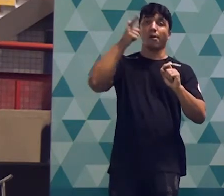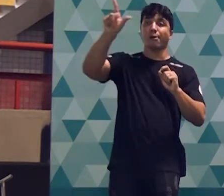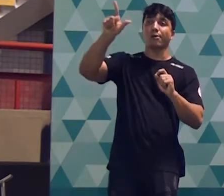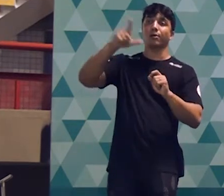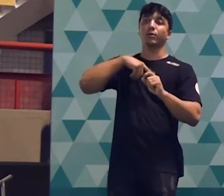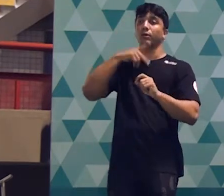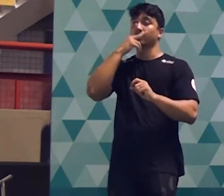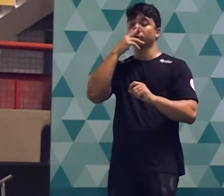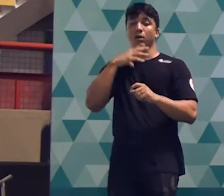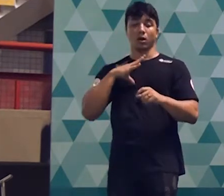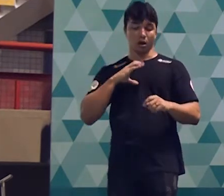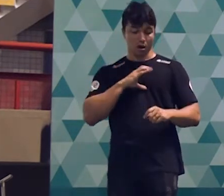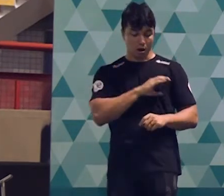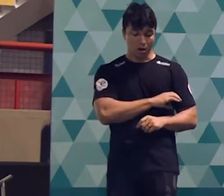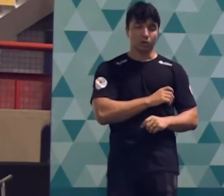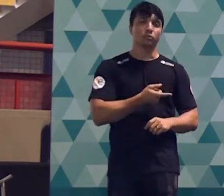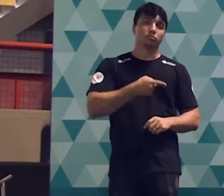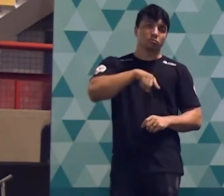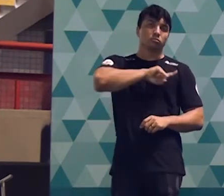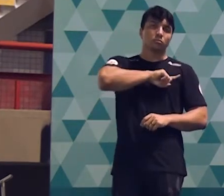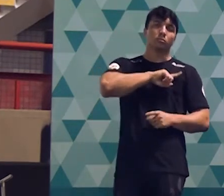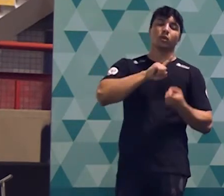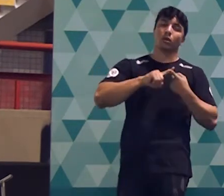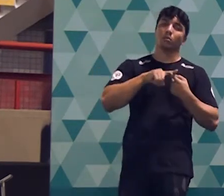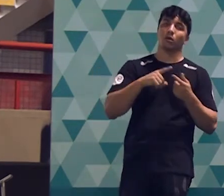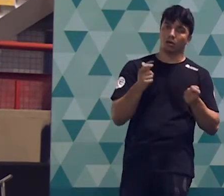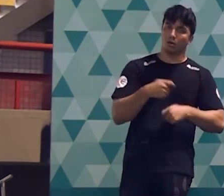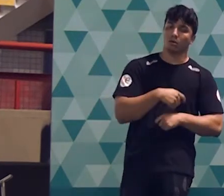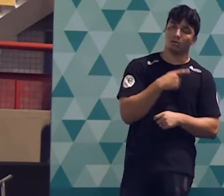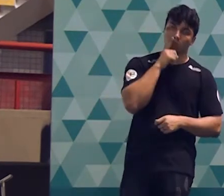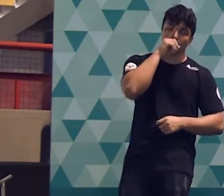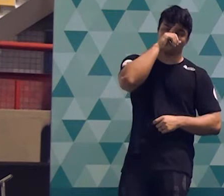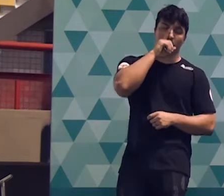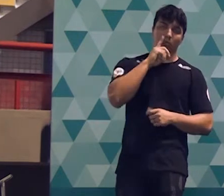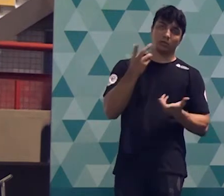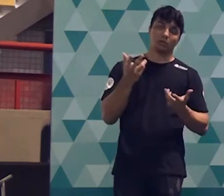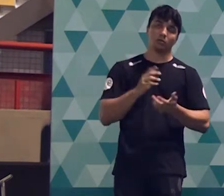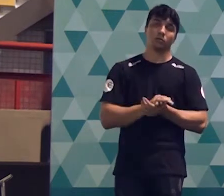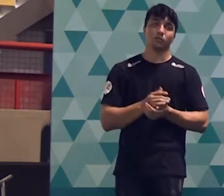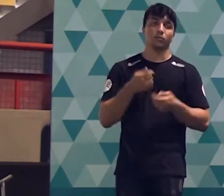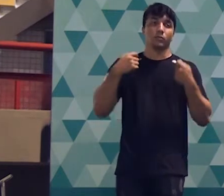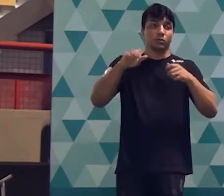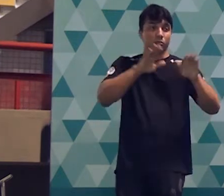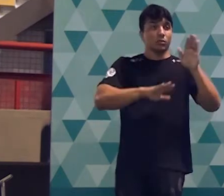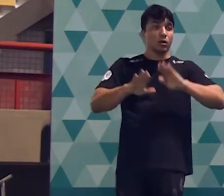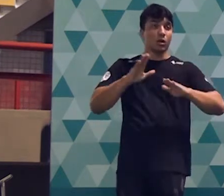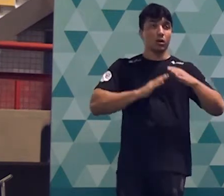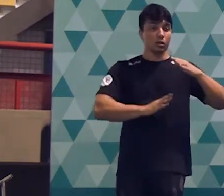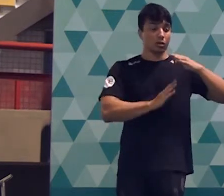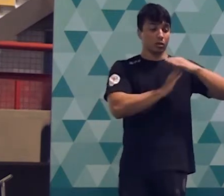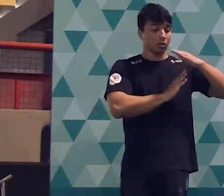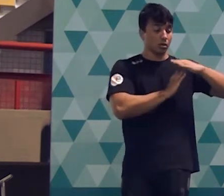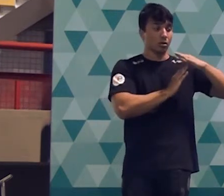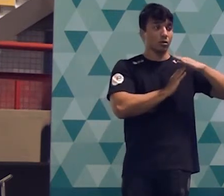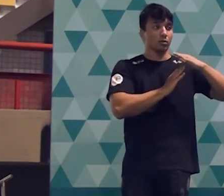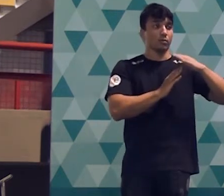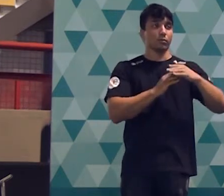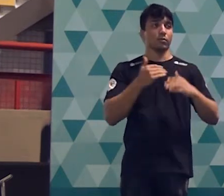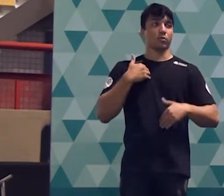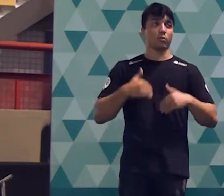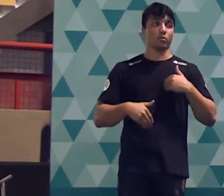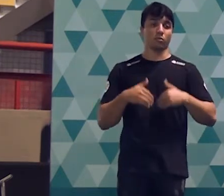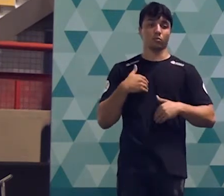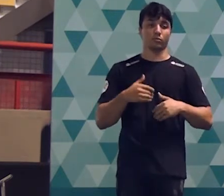doenças como o câncer, que pode ser consequência disso também. Então a gente tem que ter cuidado com os limites desse desejo do corpo